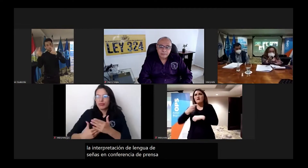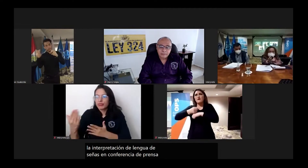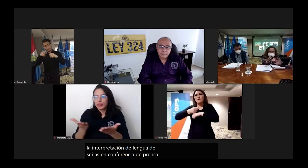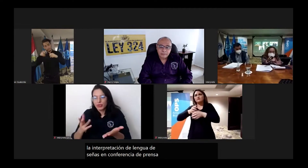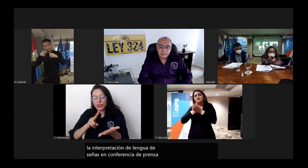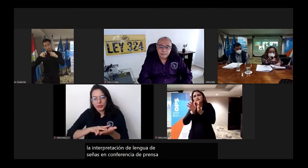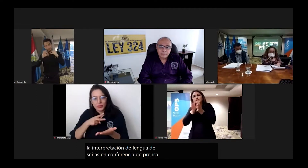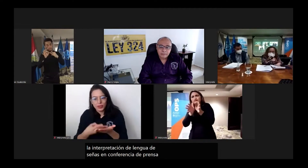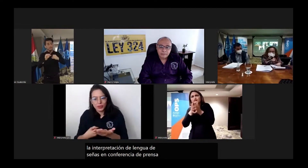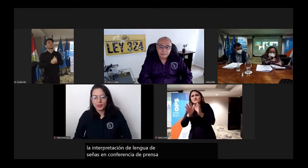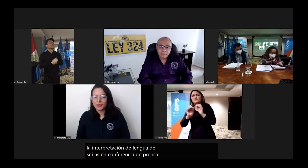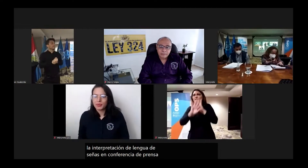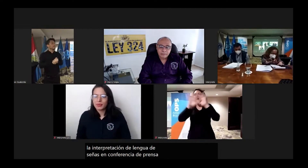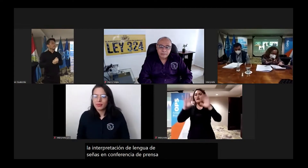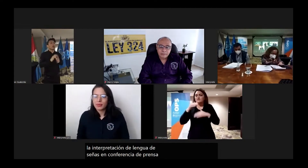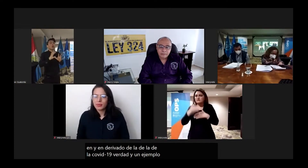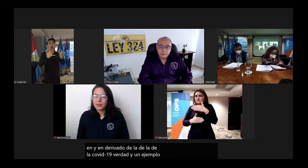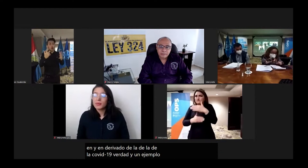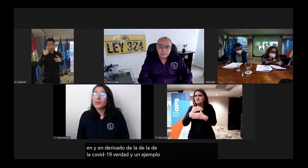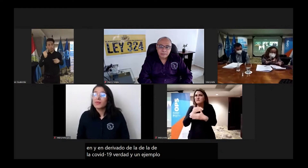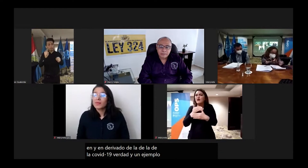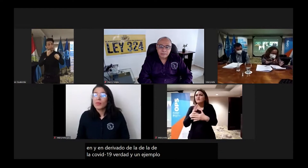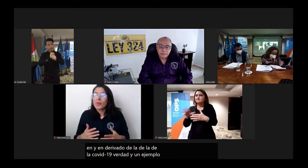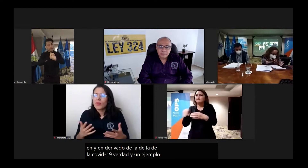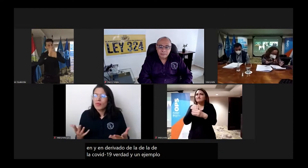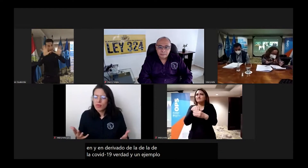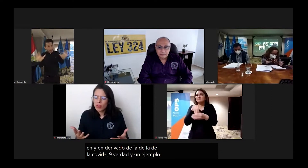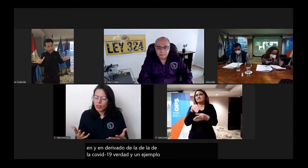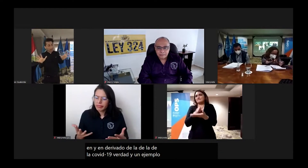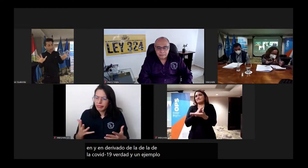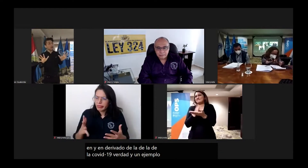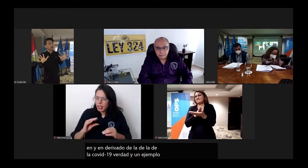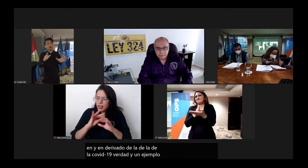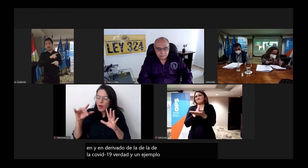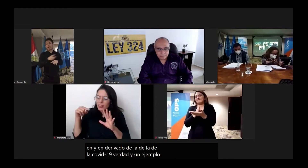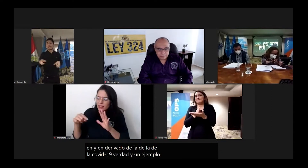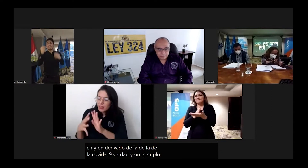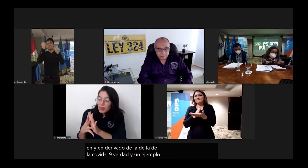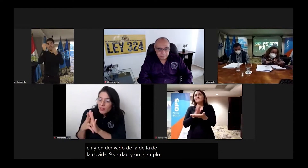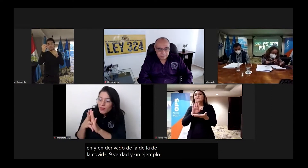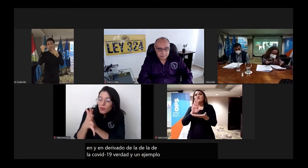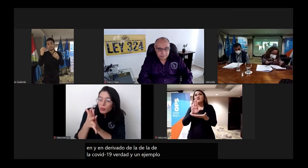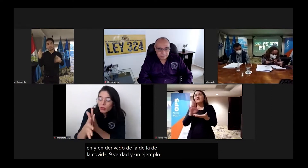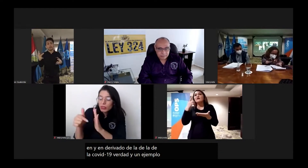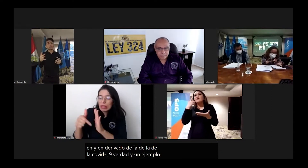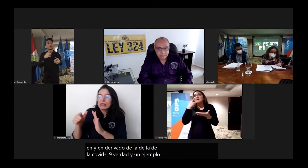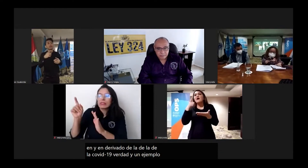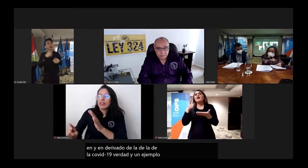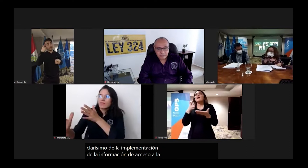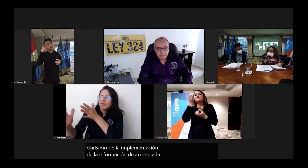ejemplo clarísimo de la implementación de la información y del acceso a la información